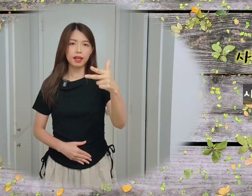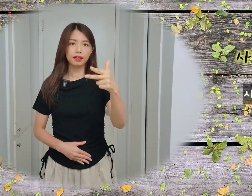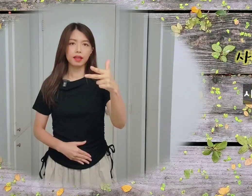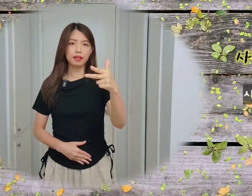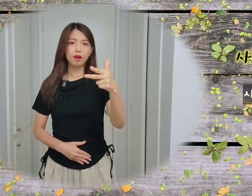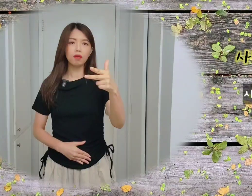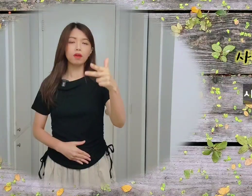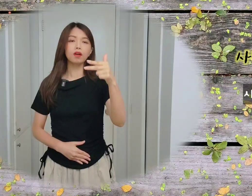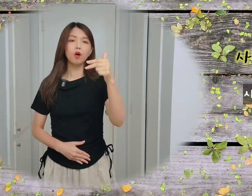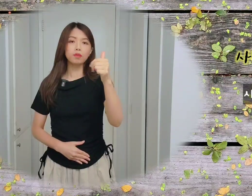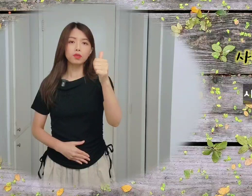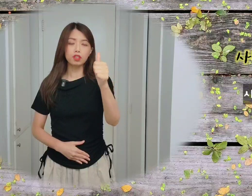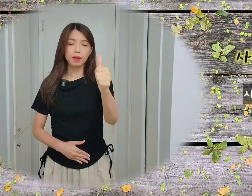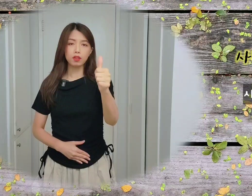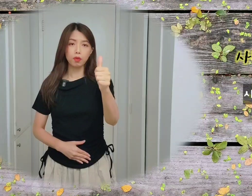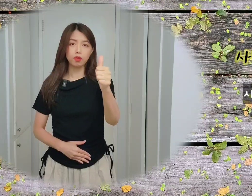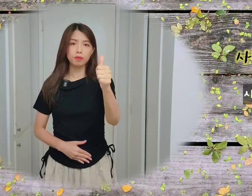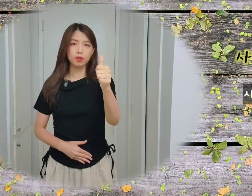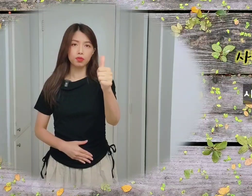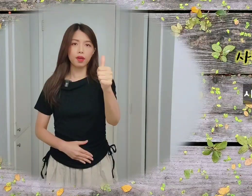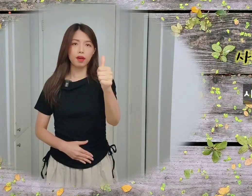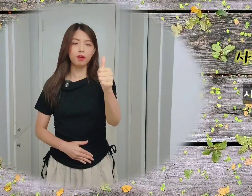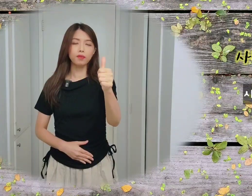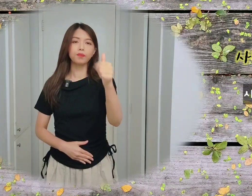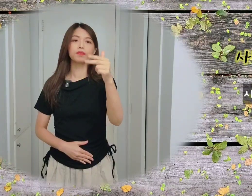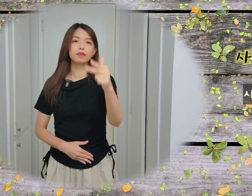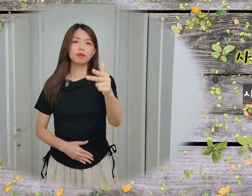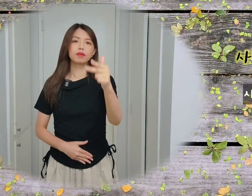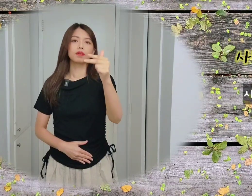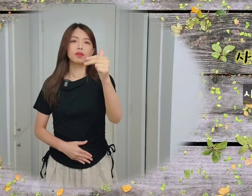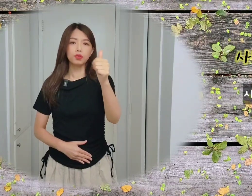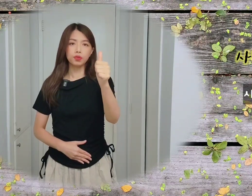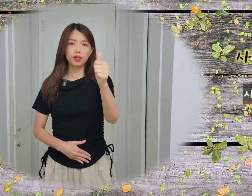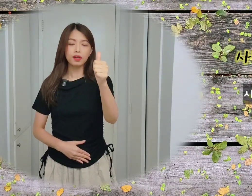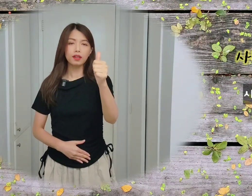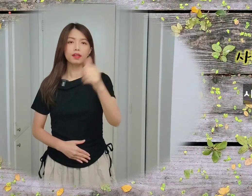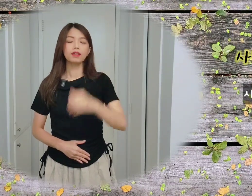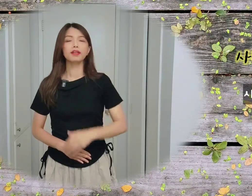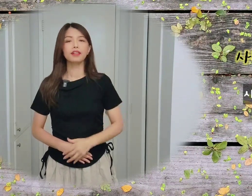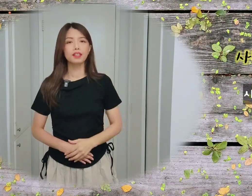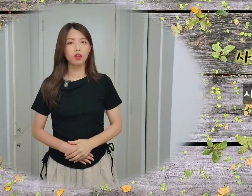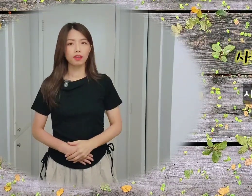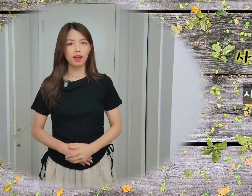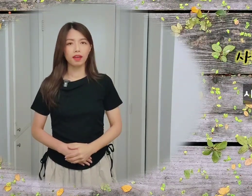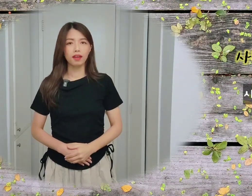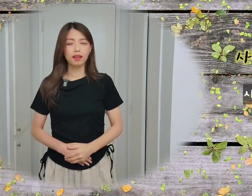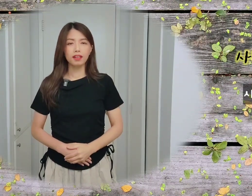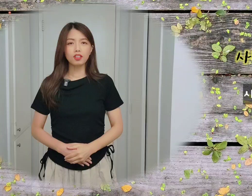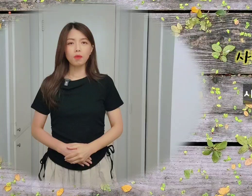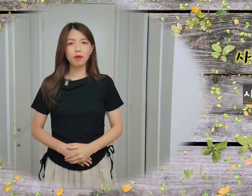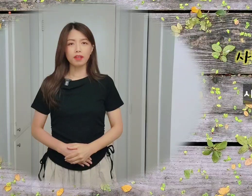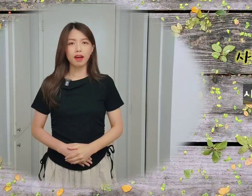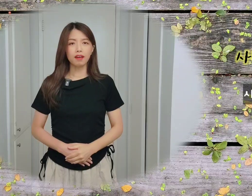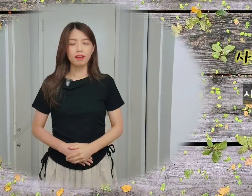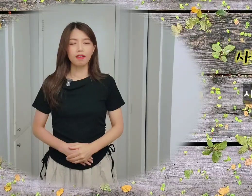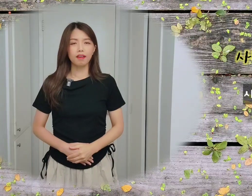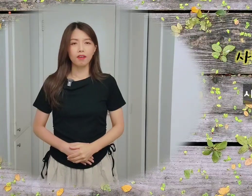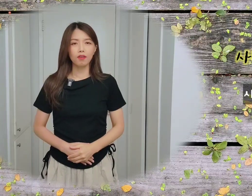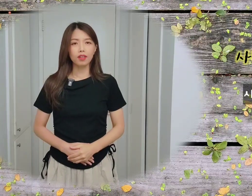이 상태에서 검지, 종지만 접어주시면 주예요. 주를 잊었네,